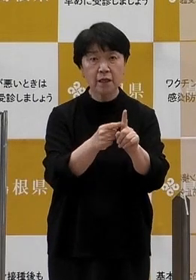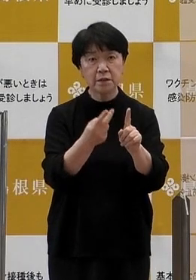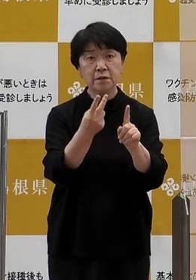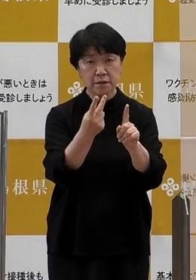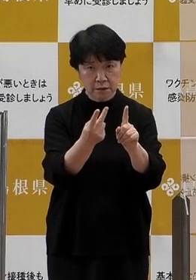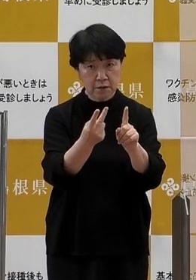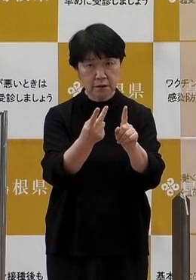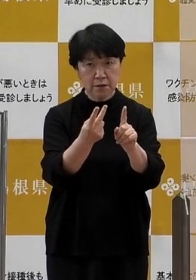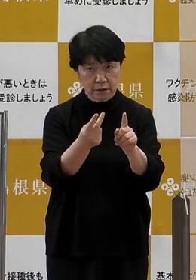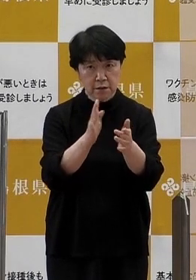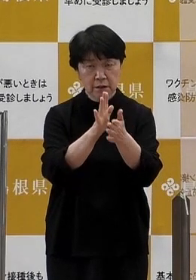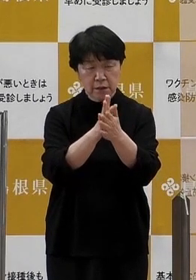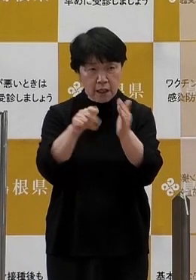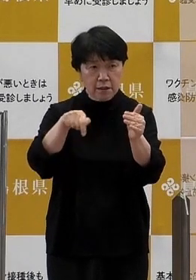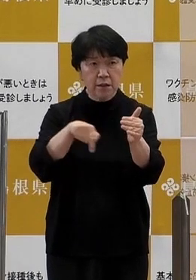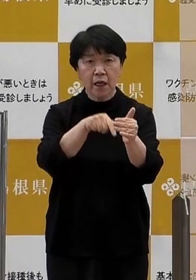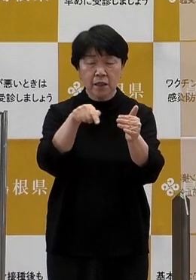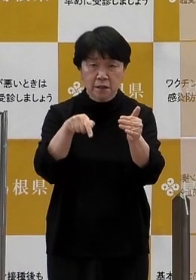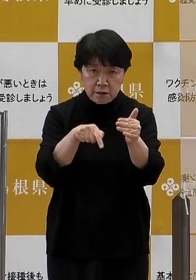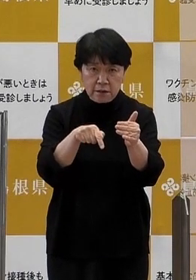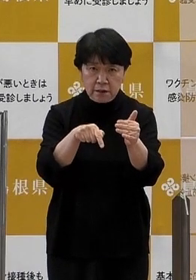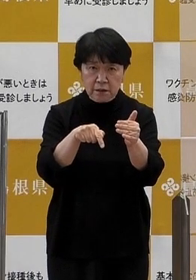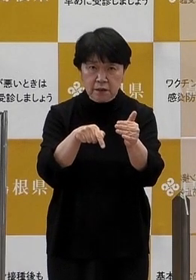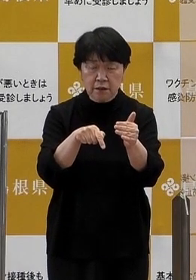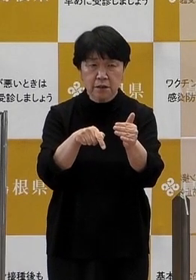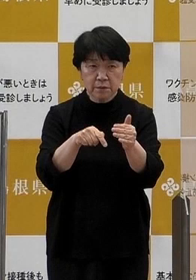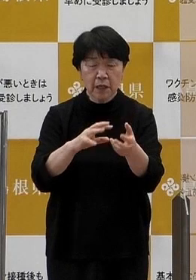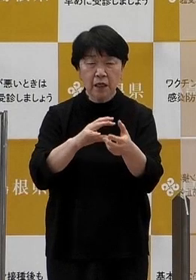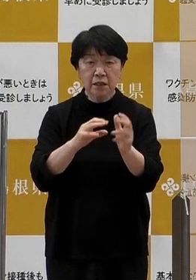2ページで、県内において、これは出雲市も含めてです、